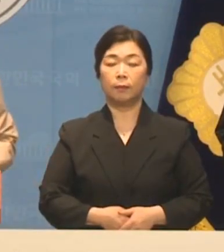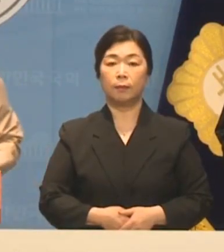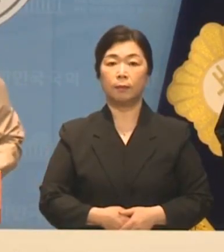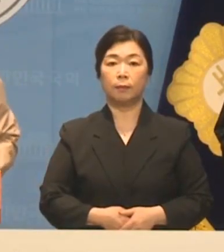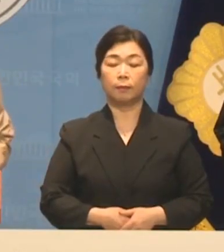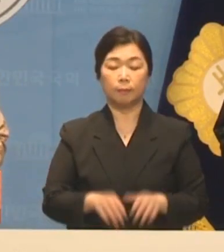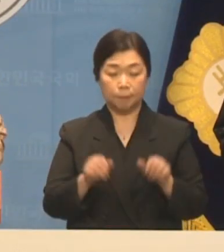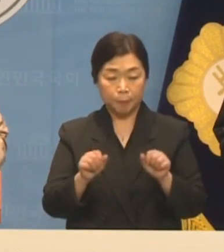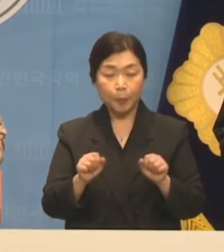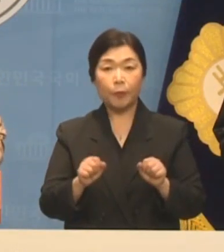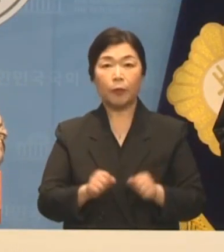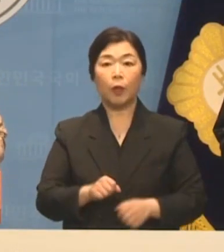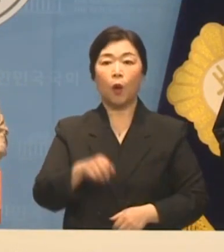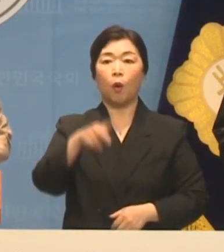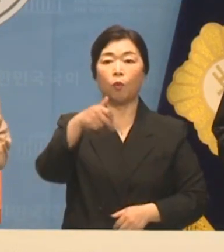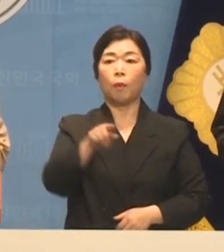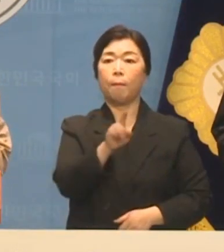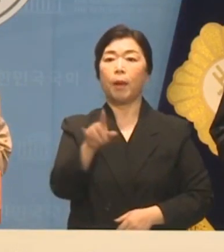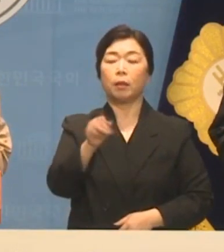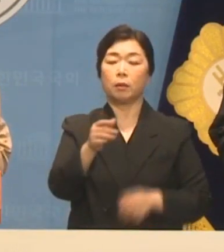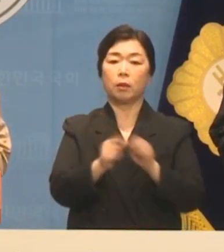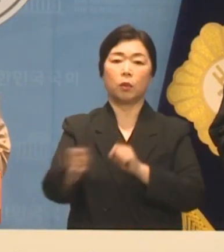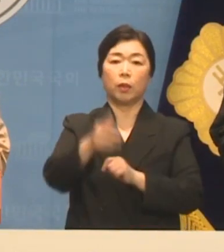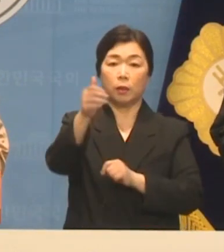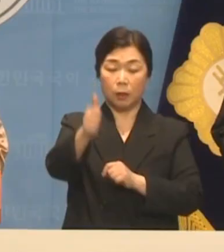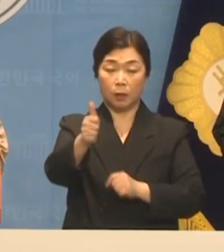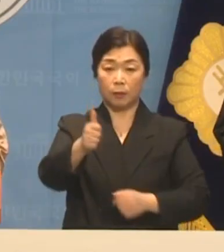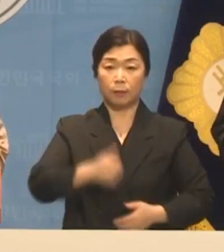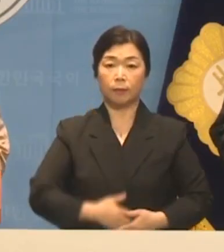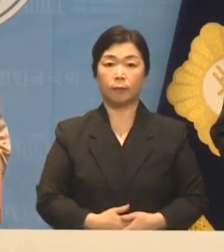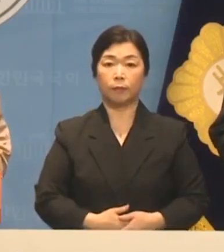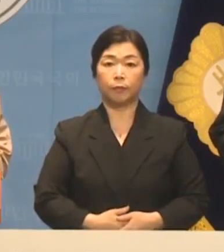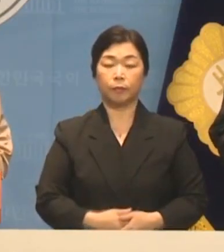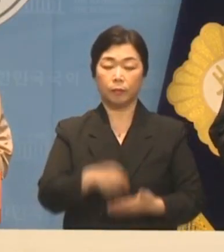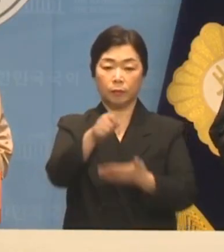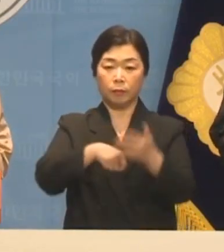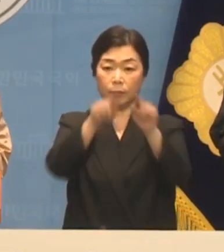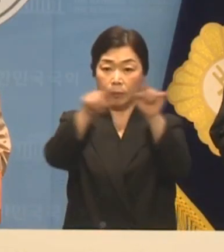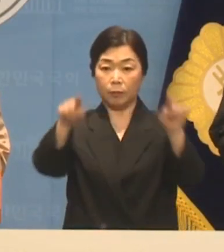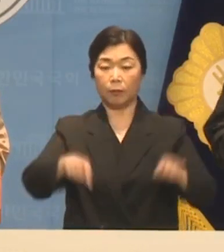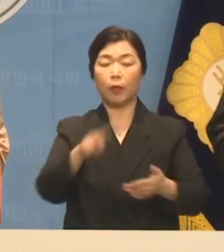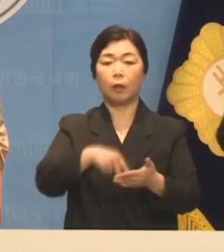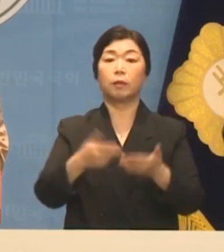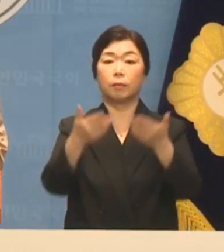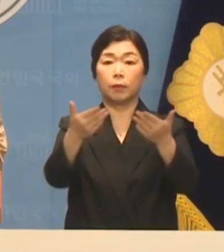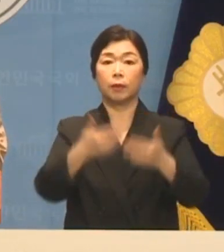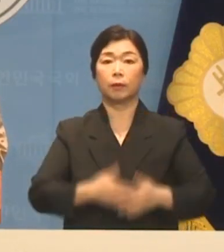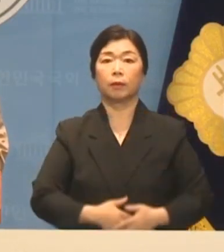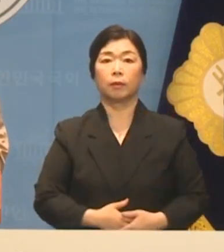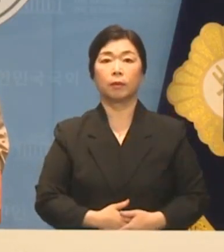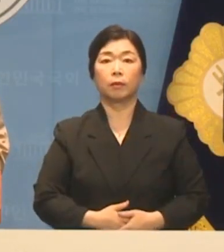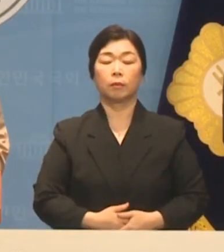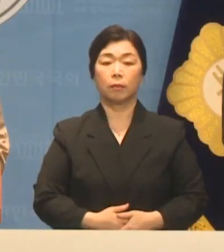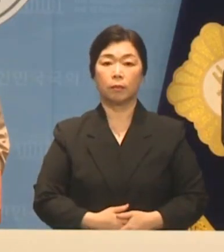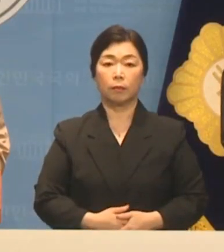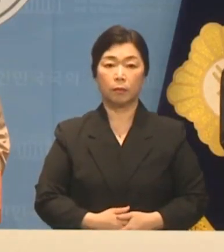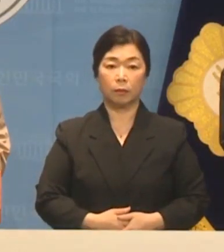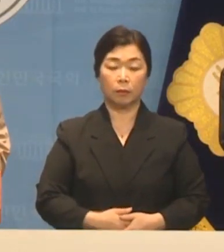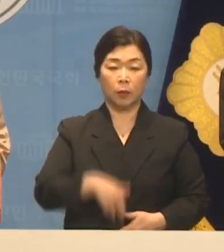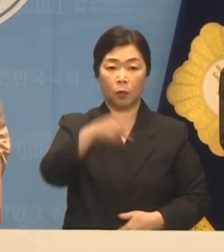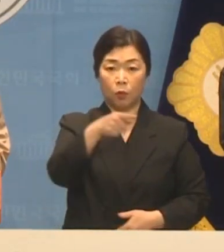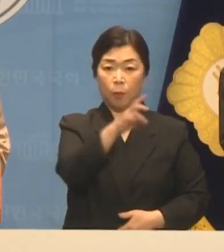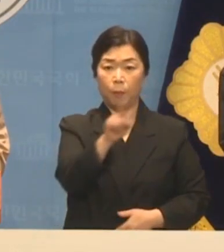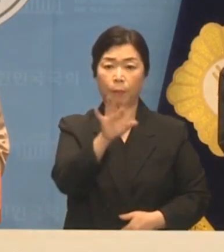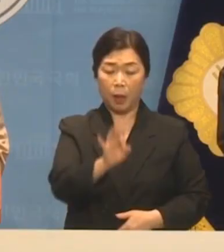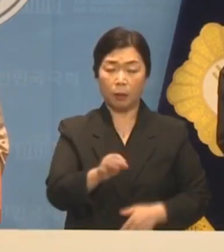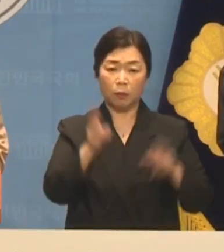네, 안녕하세요. 쿠팡 일산 지회장 송정현입니다. 기자회견문을 읽도록 하겠습니다. 쿠팡 CLS는